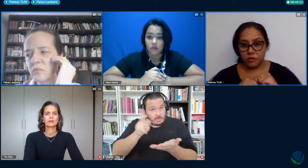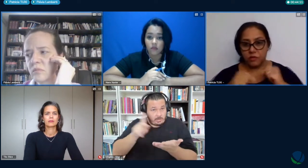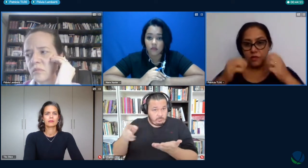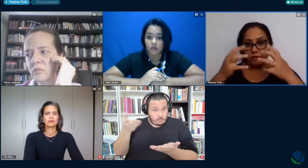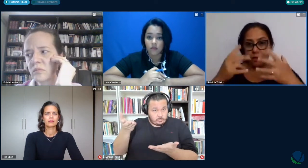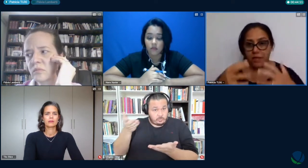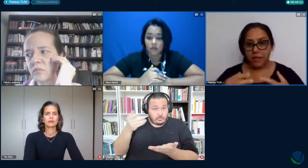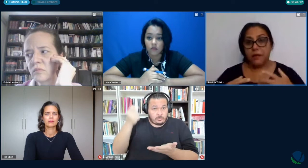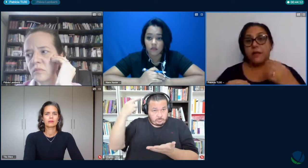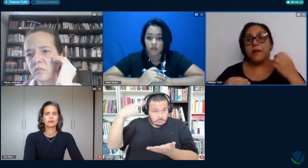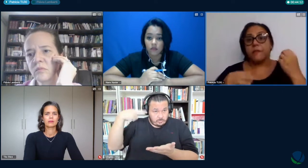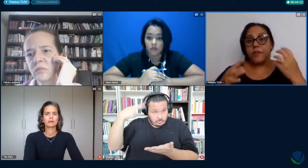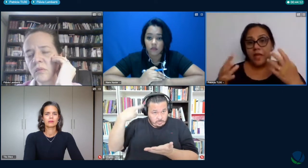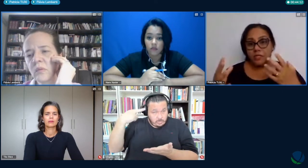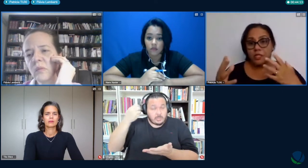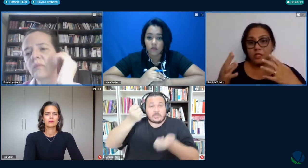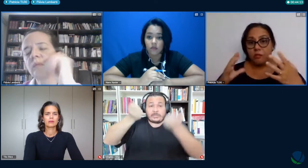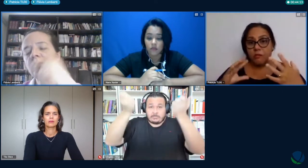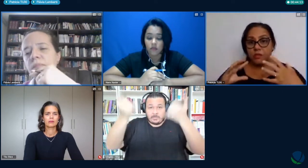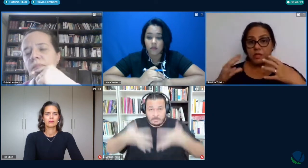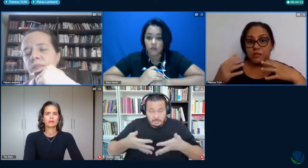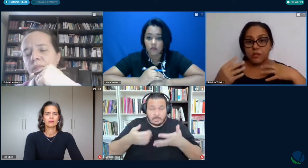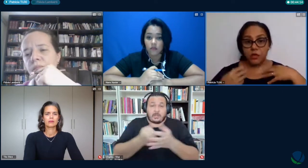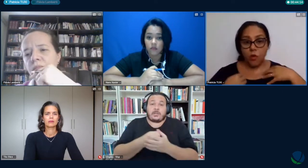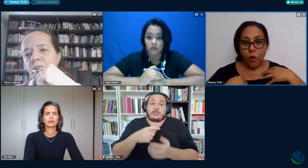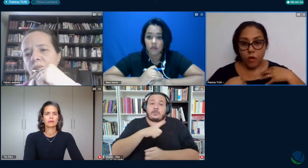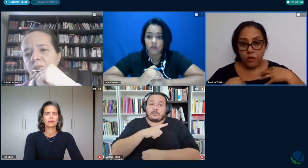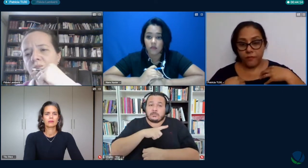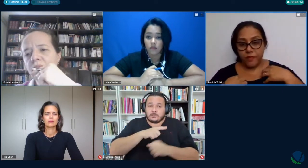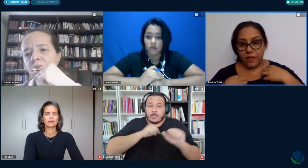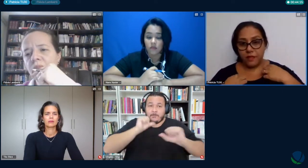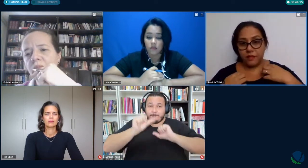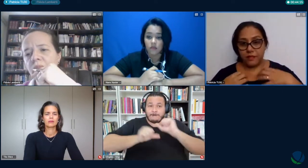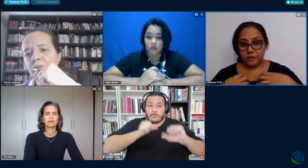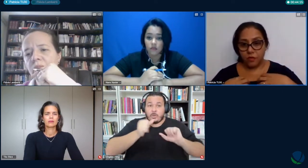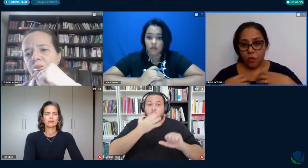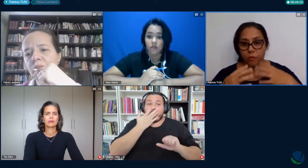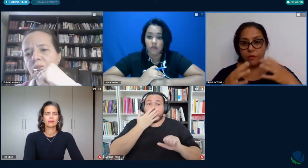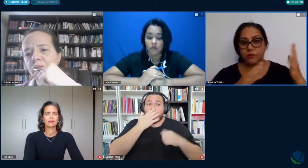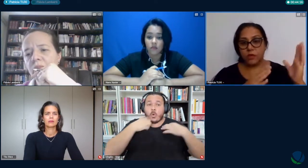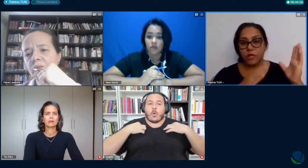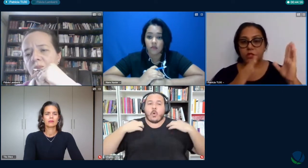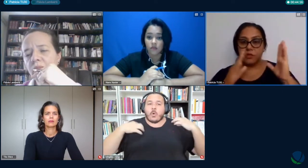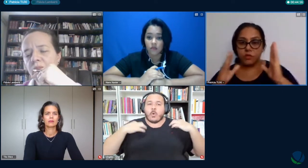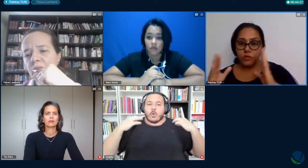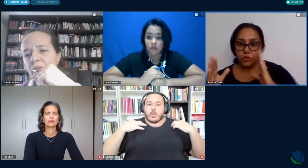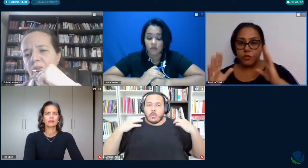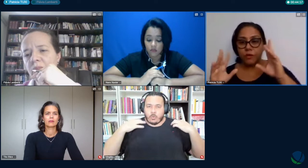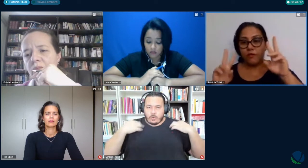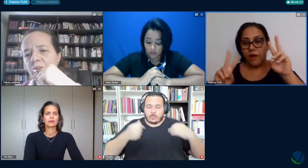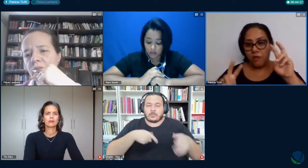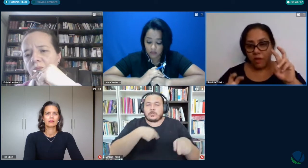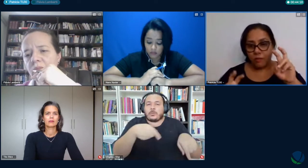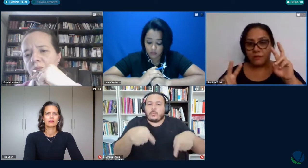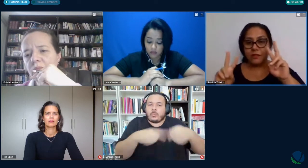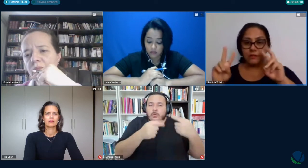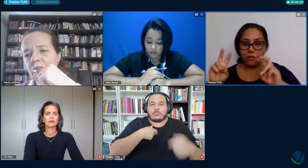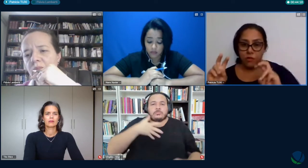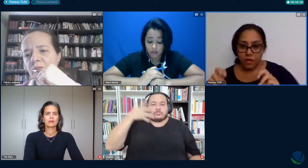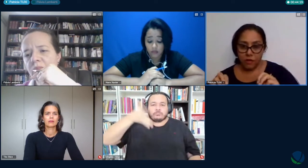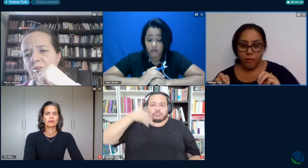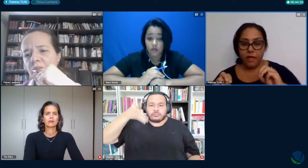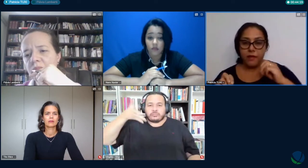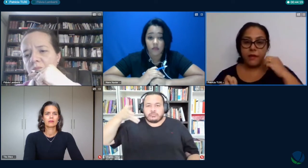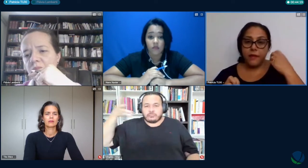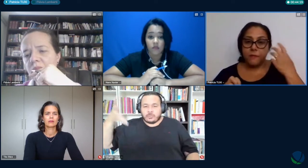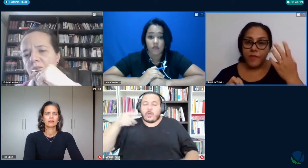Custódio, inclusive, explica, que a gente tem uma mudança de cor, né, das roupas durante o discurso para falar o que é uma